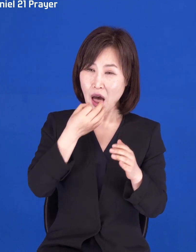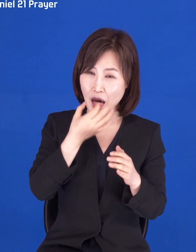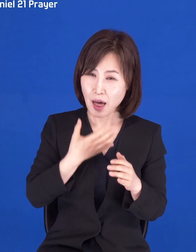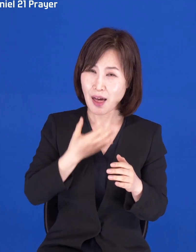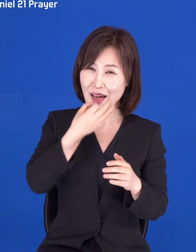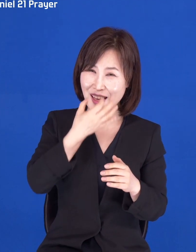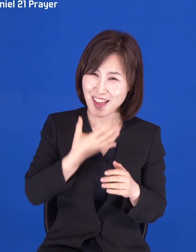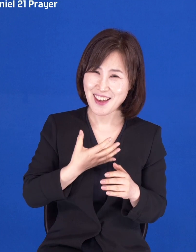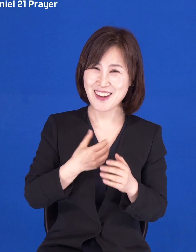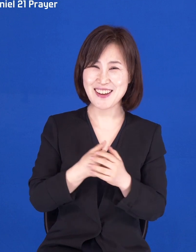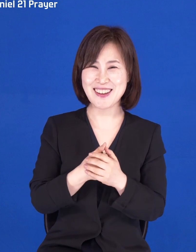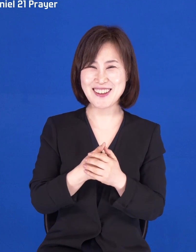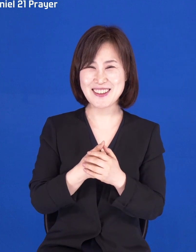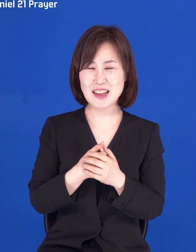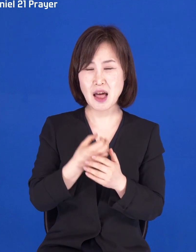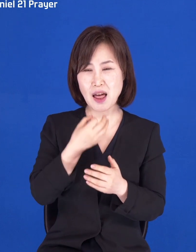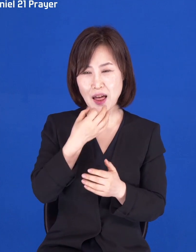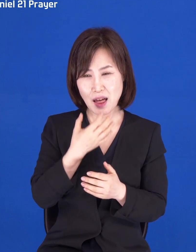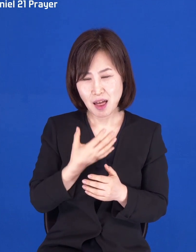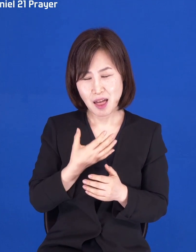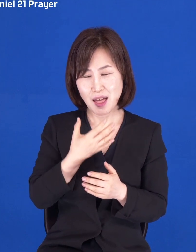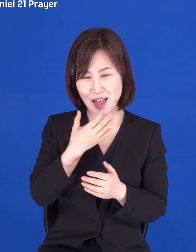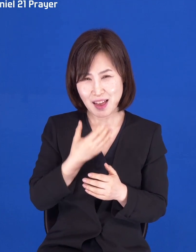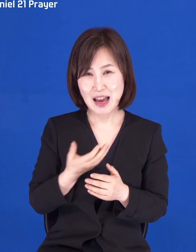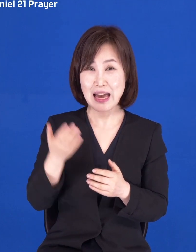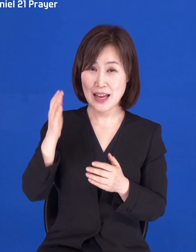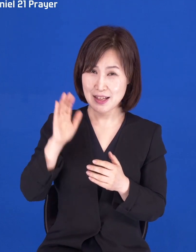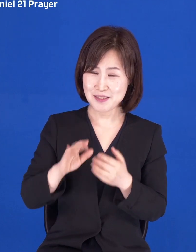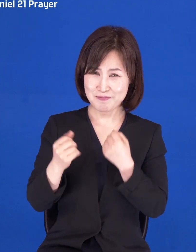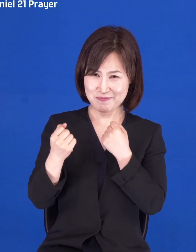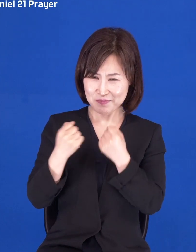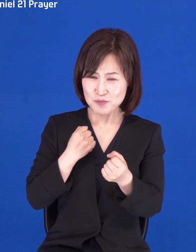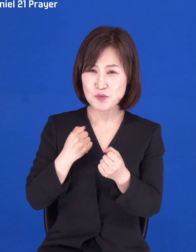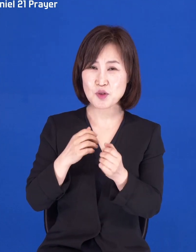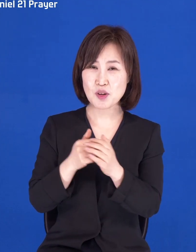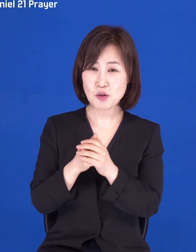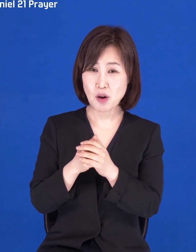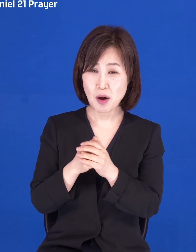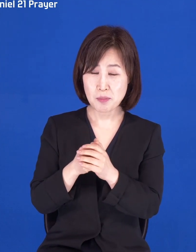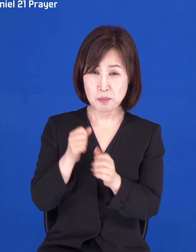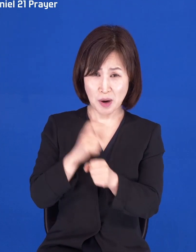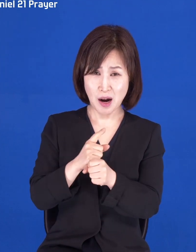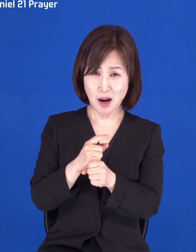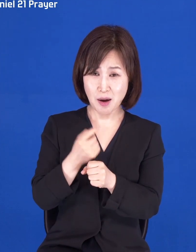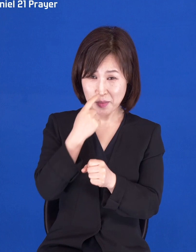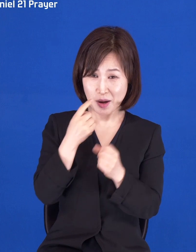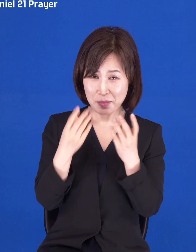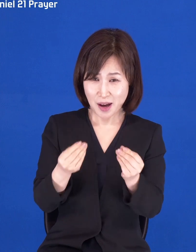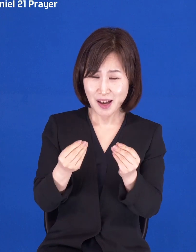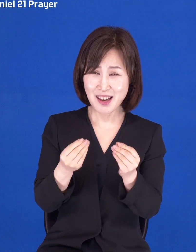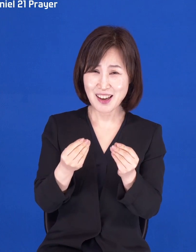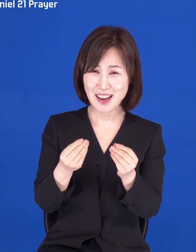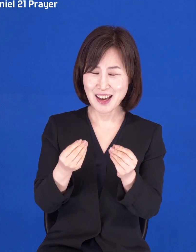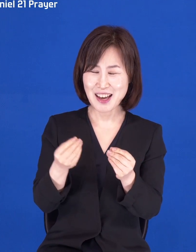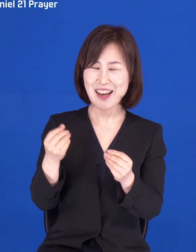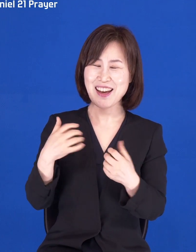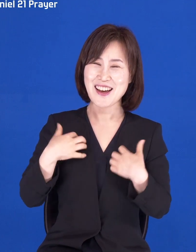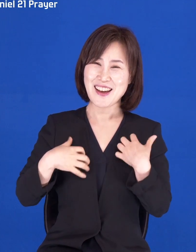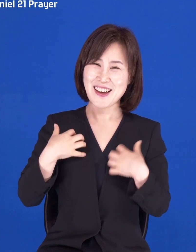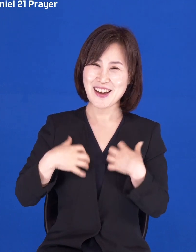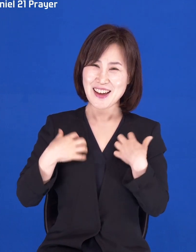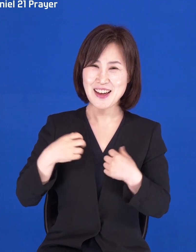숨차하시고 쌕쌕 이런 소리도 내시고 하셨는데 벌써 다 배웠냐고 익혔냐고 그러시면서